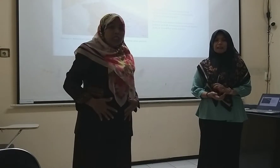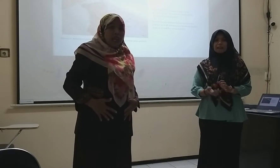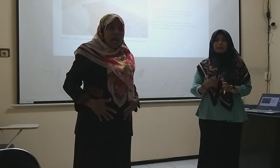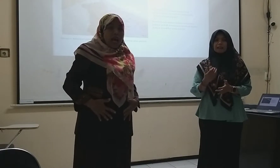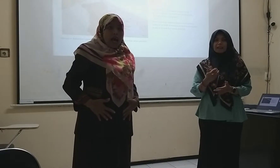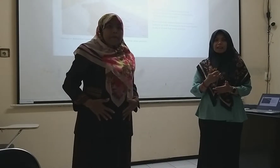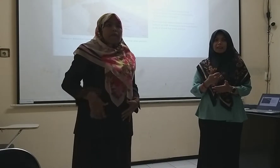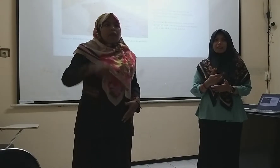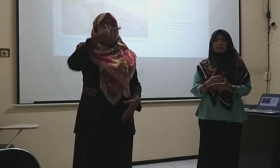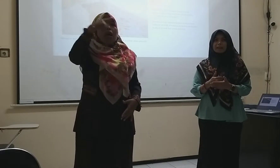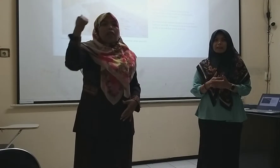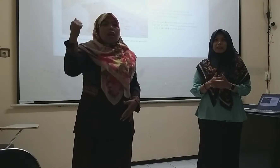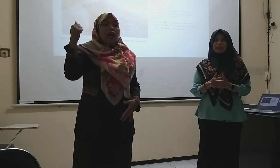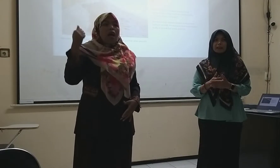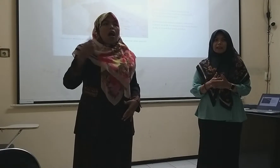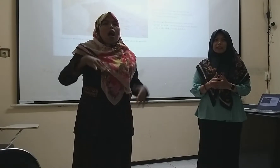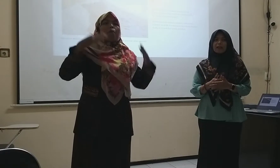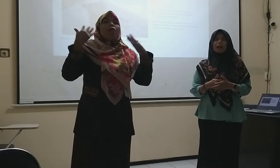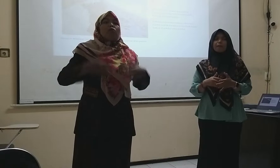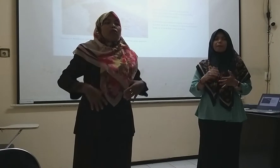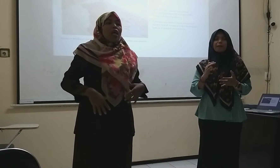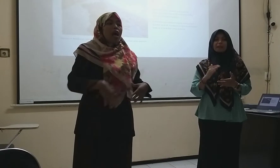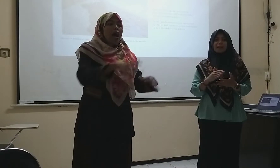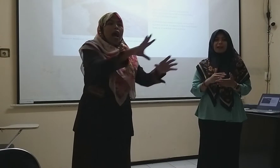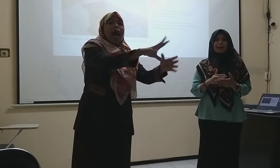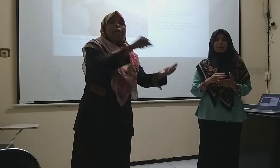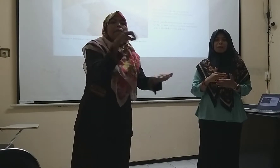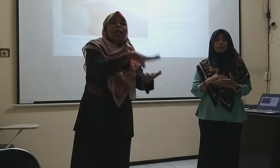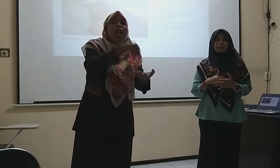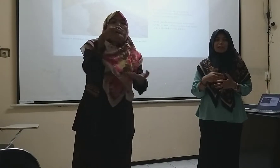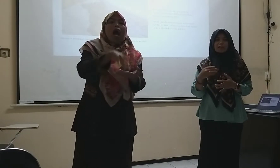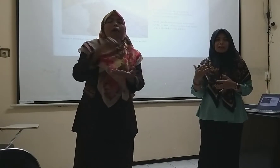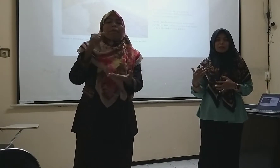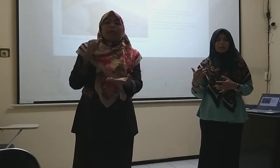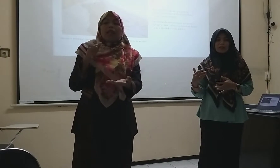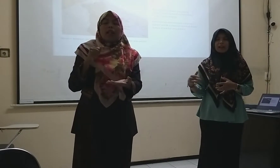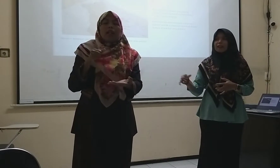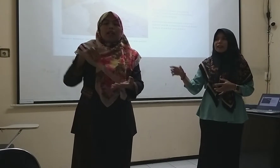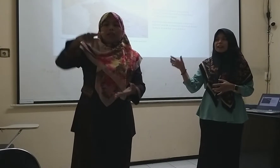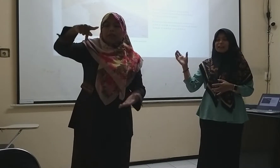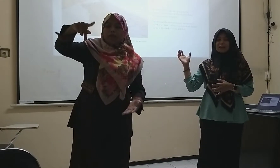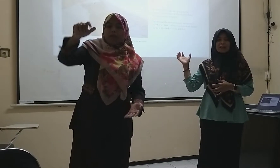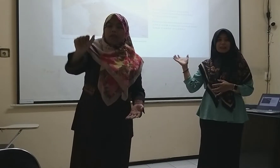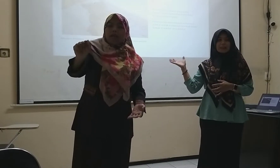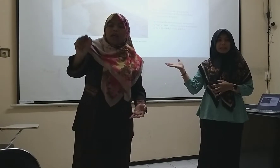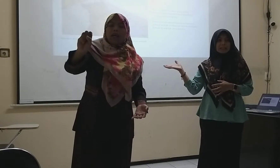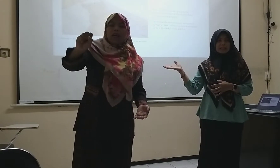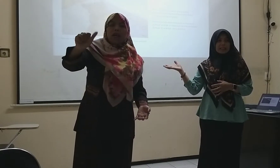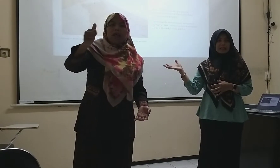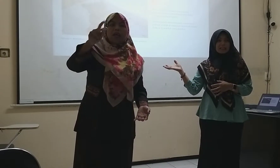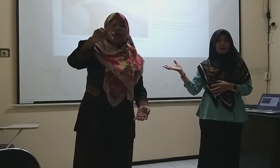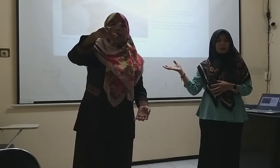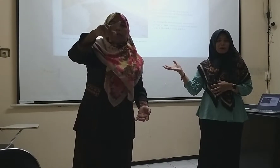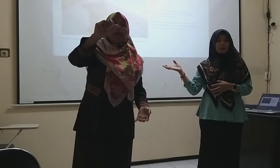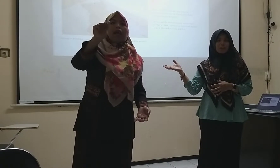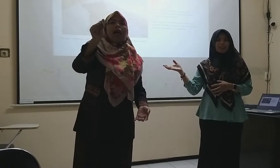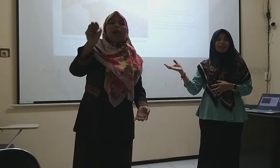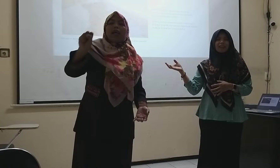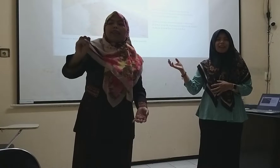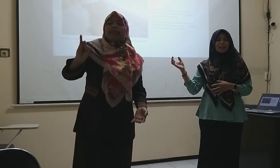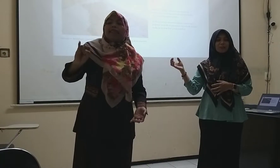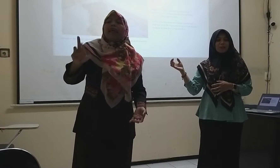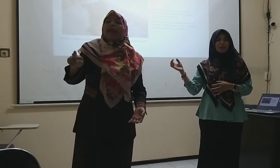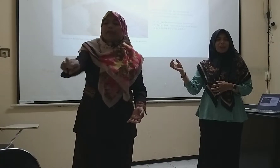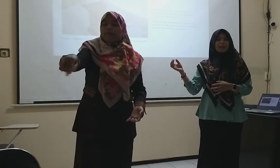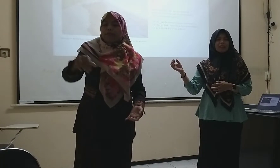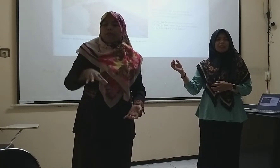kemudian ini kan yang kita pelajari adalah permasalahan manusia dengan lingkungan. Nah ini kan ada pengikisan di laut.